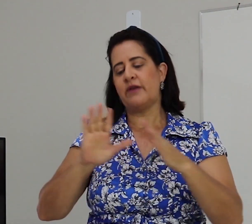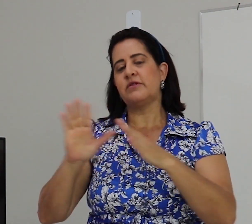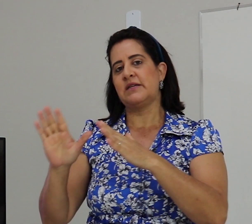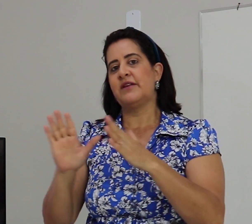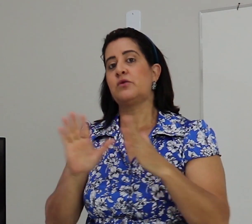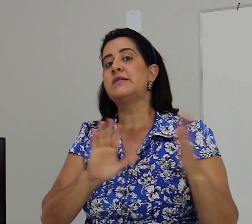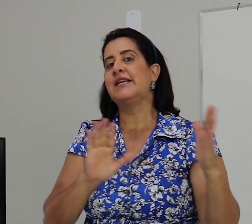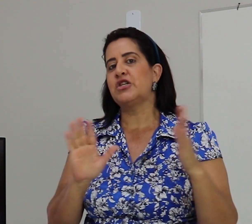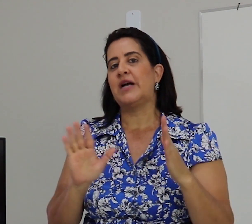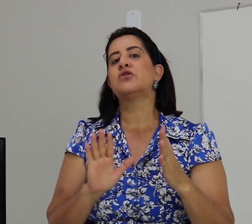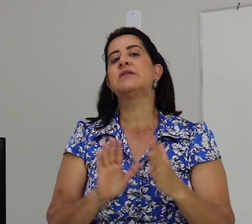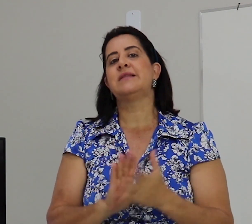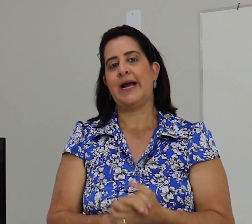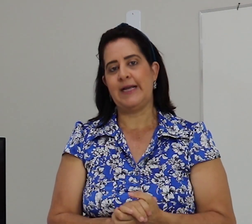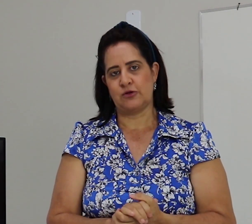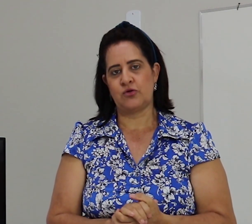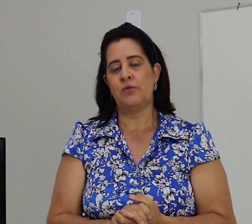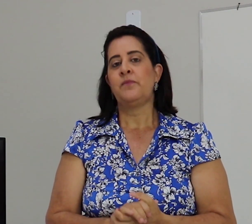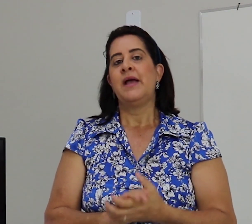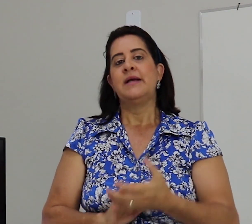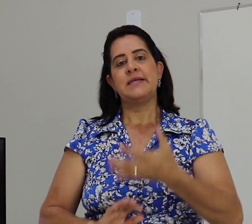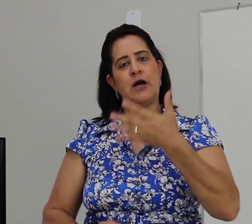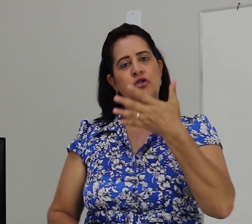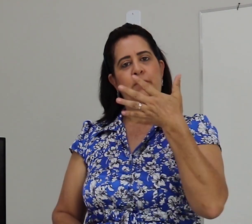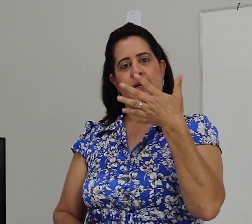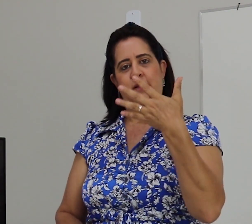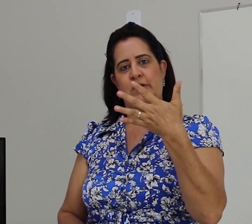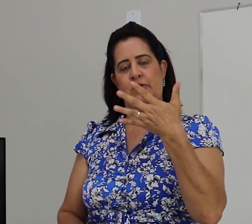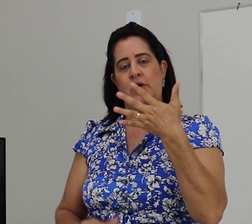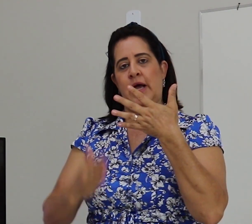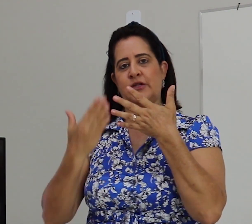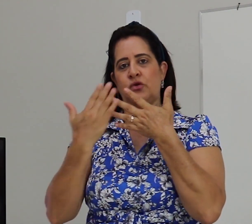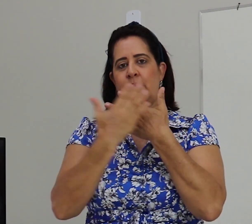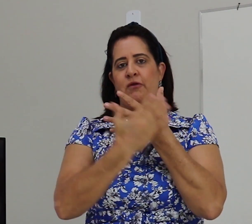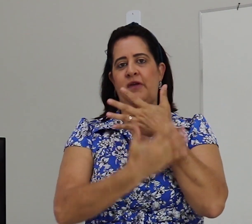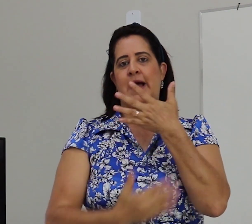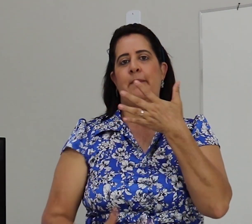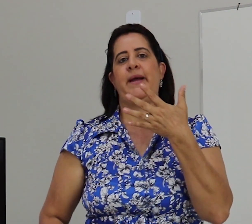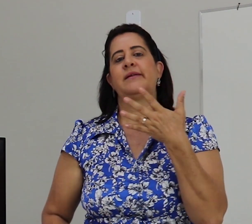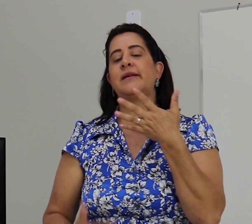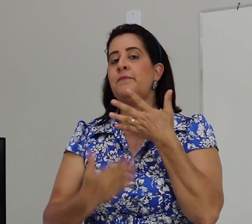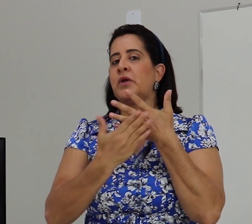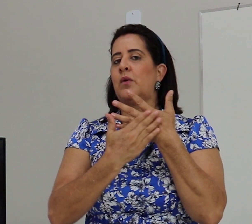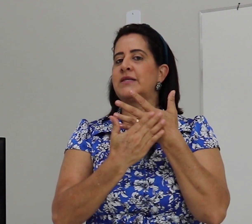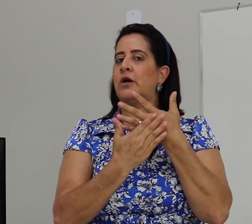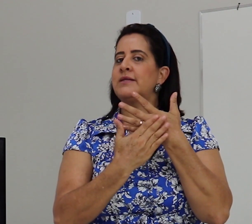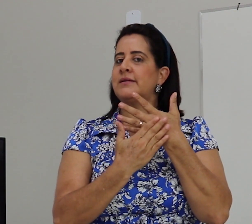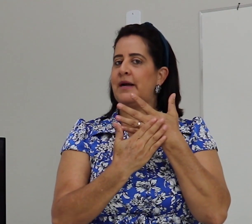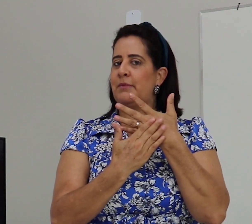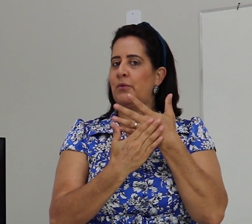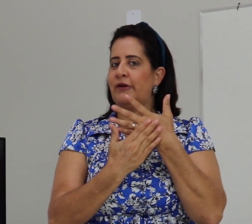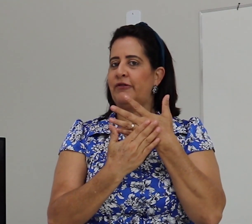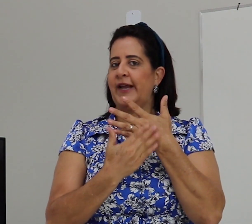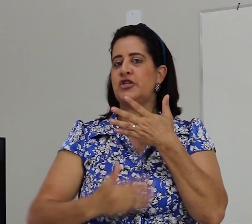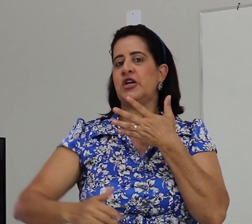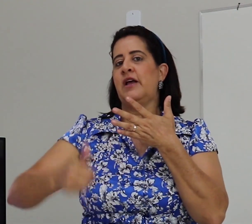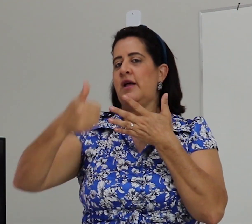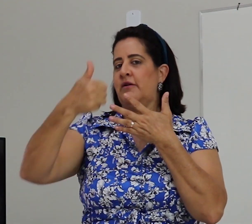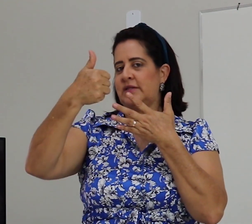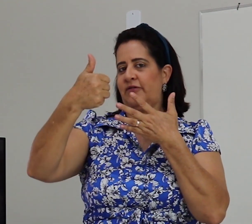você vai conseguir já associar isso. Sinal de parâmetro: a sua mão fica aberta, com as costas da mão para frente, você